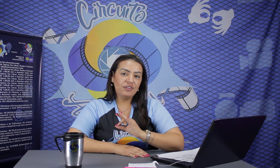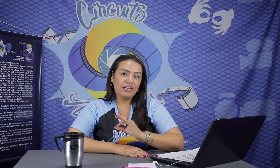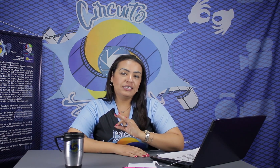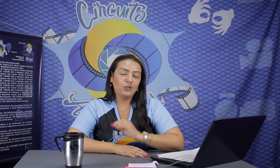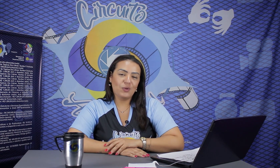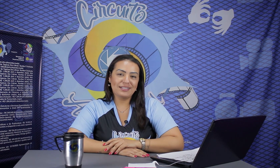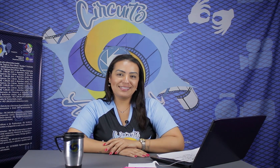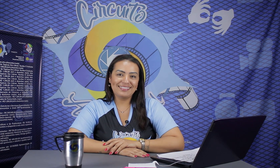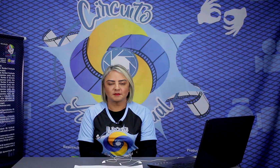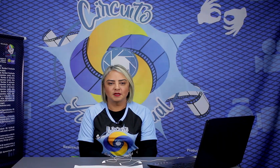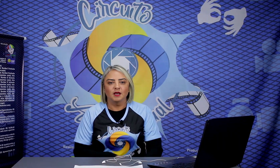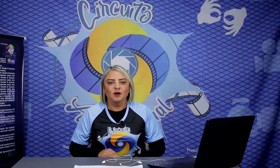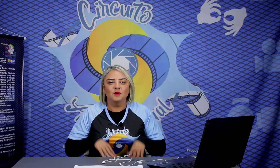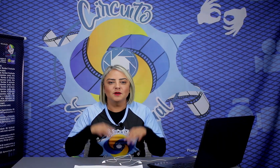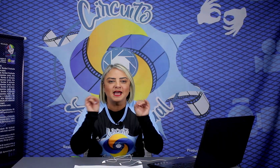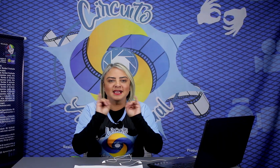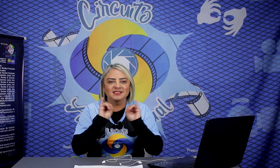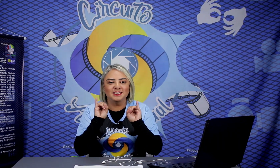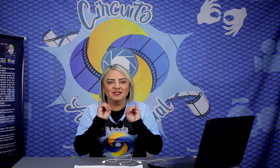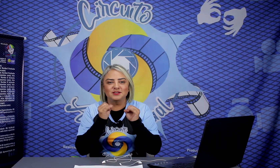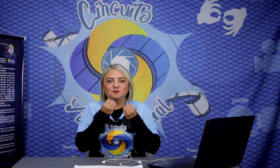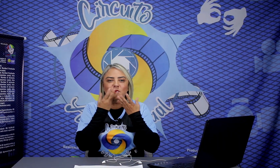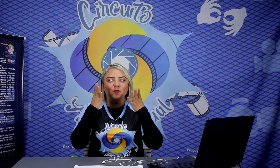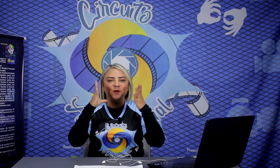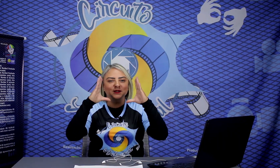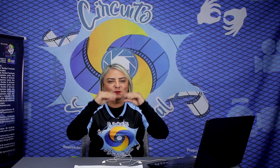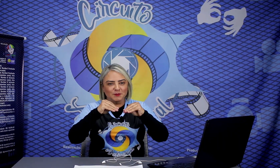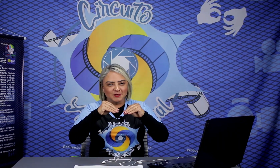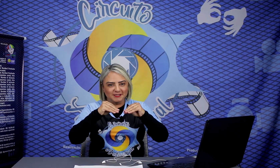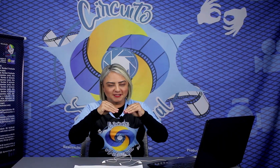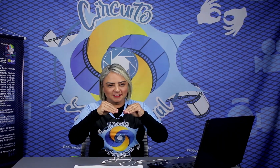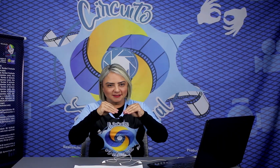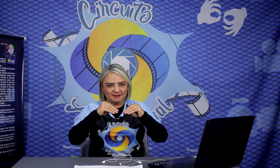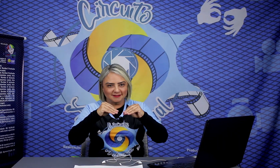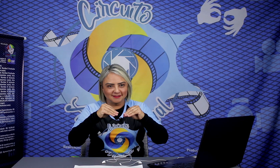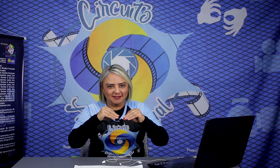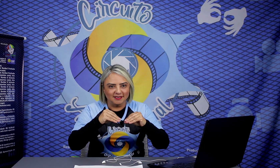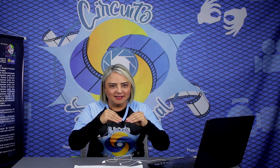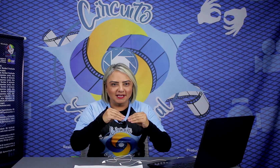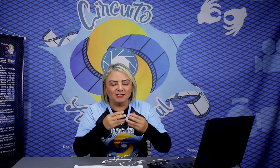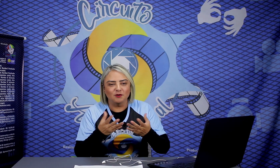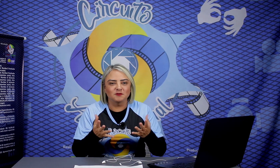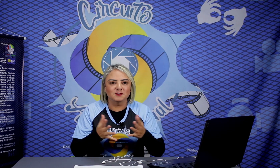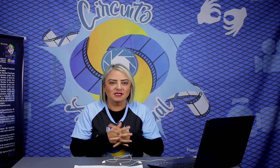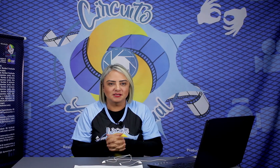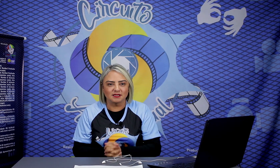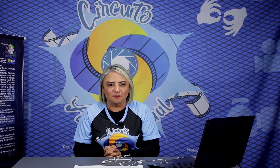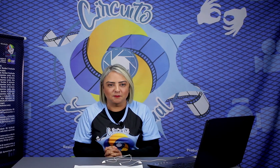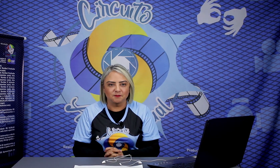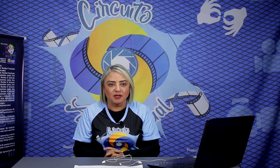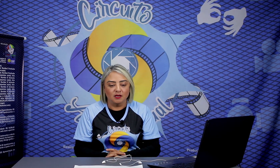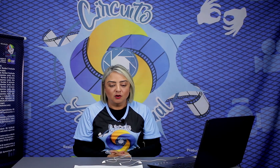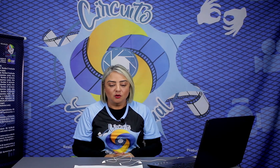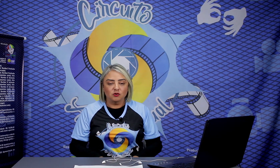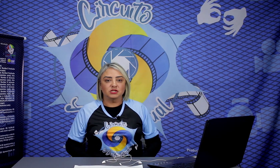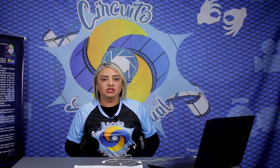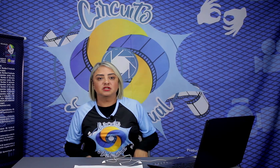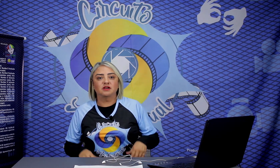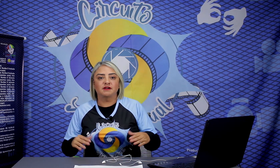Viviane Lucas. Olá, gente. Boa noite. E aí, como vocês estão? Hoje a gente já vai